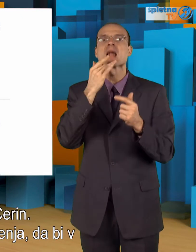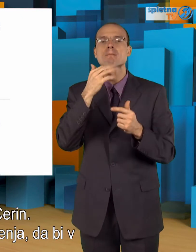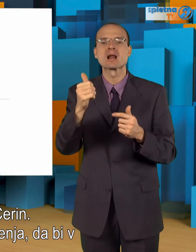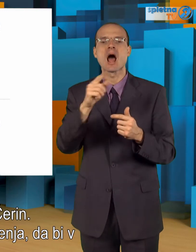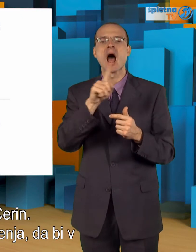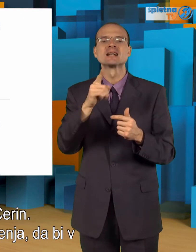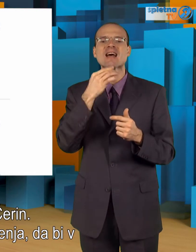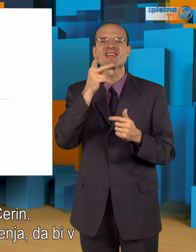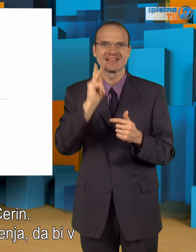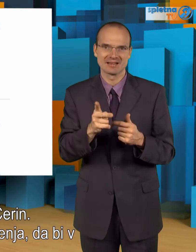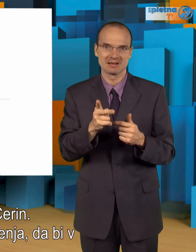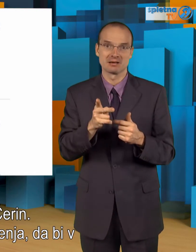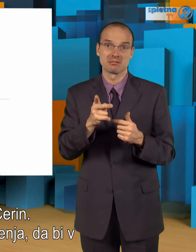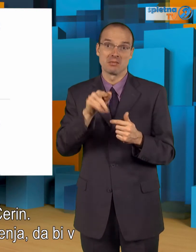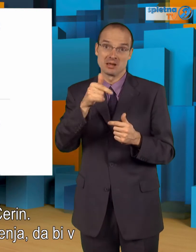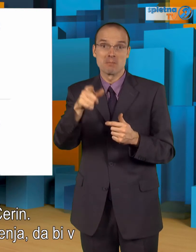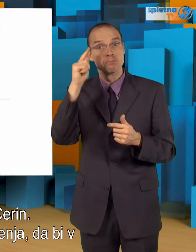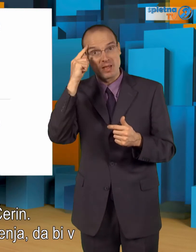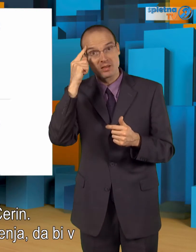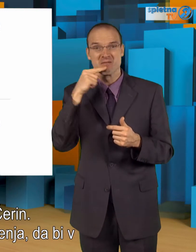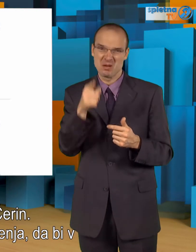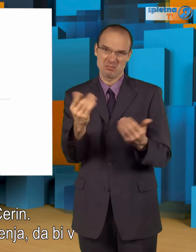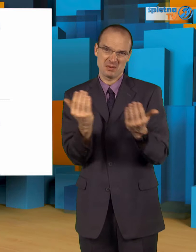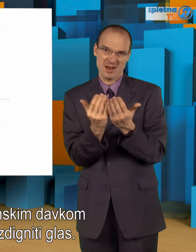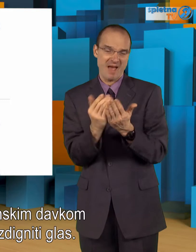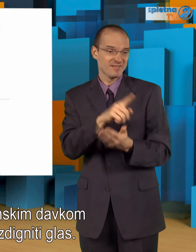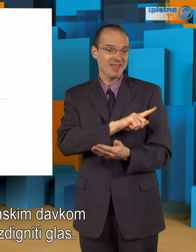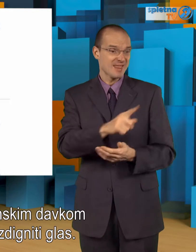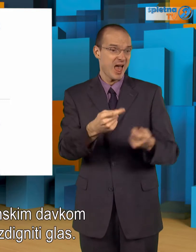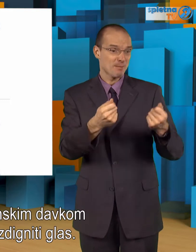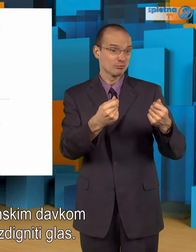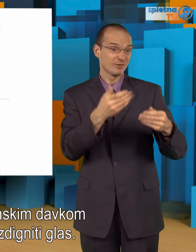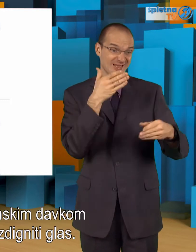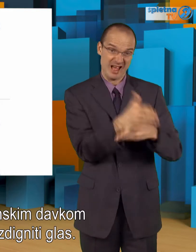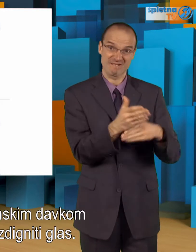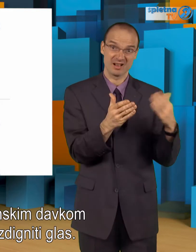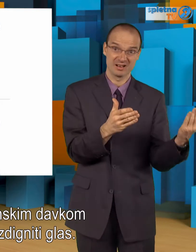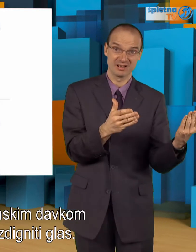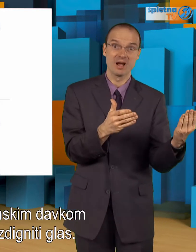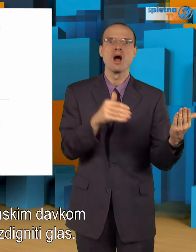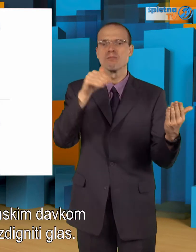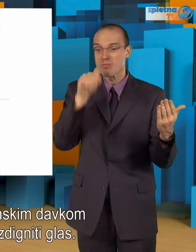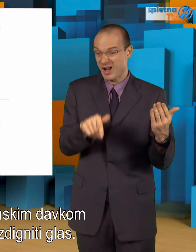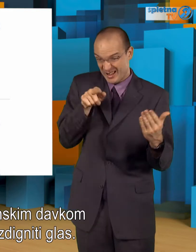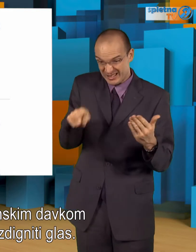Tamara Zavrnik je mnenja, da bi v primerjavi z nepremičninskim davkom morali mnogo bolj povzdigniti